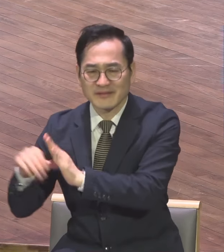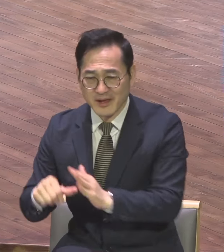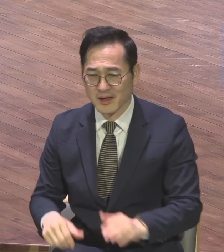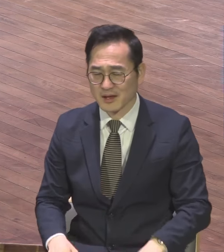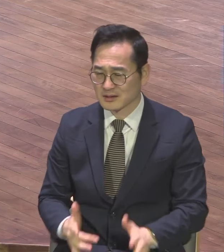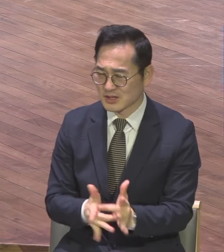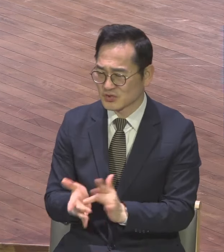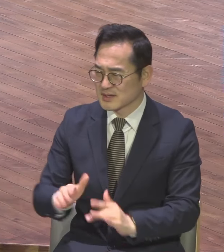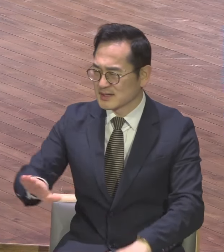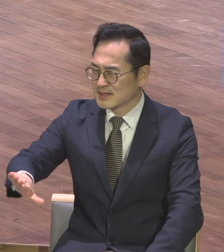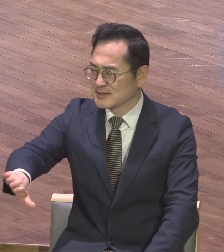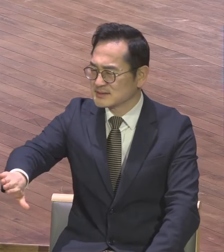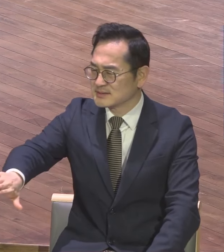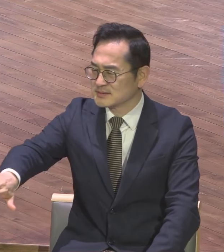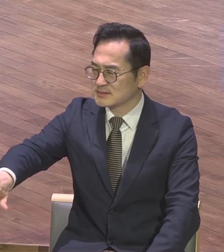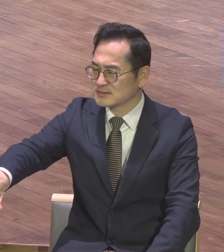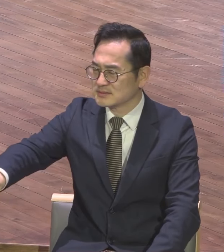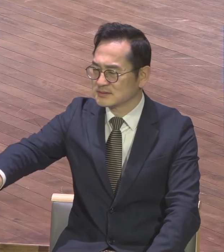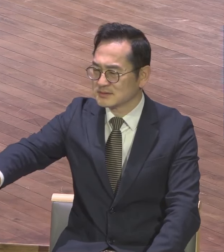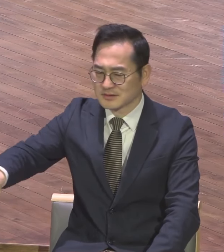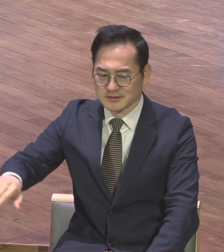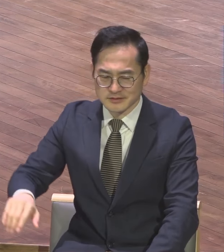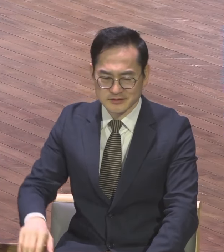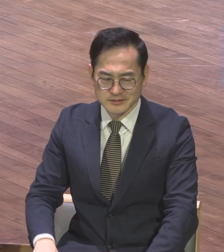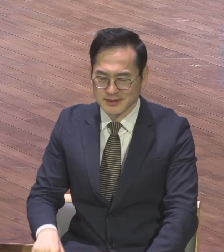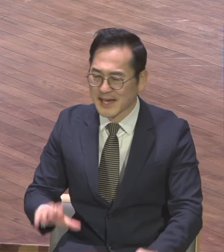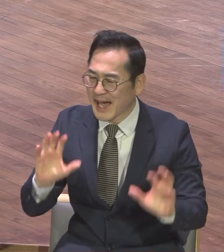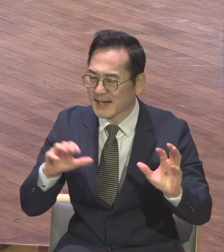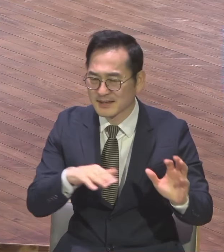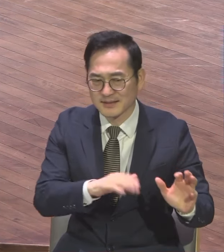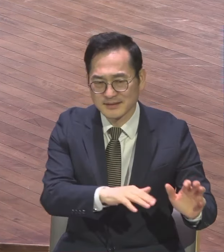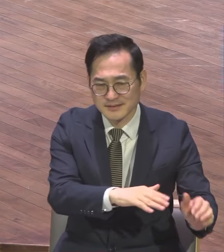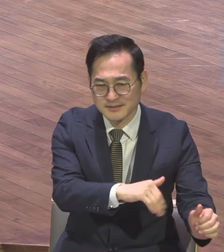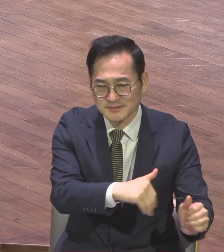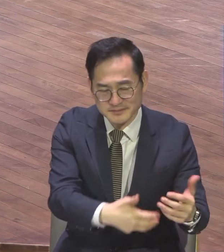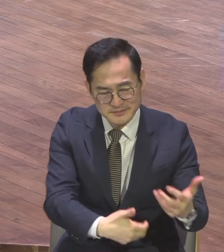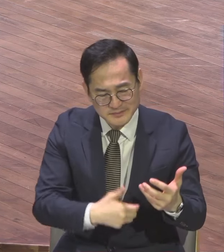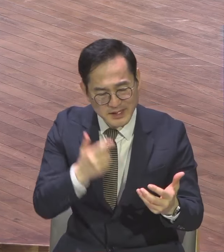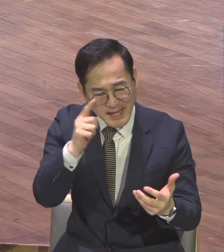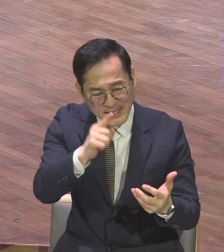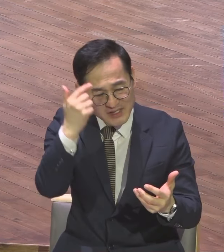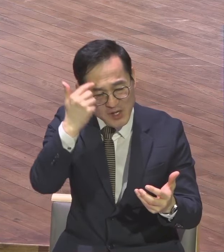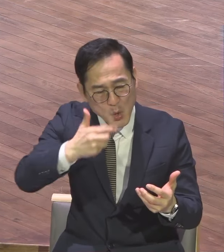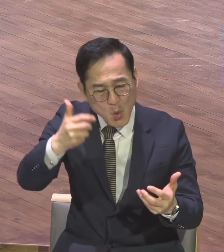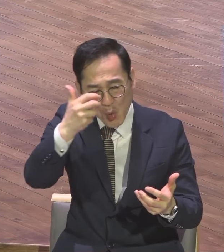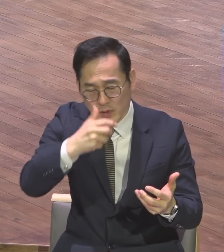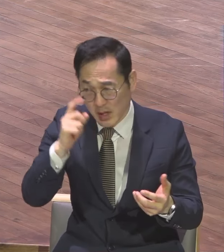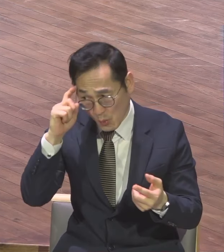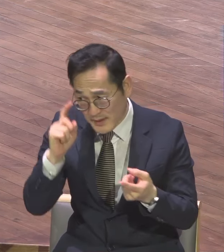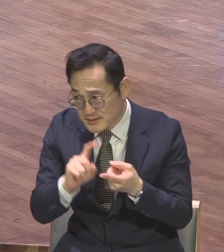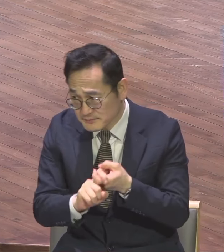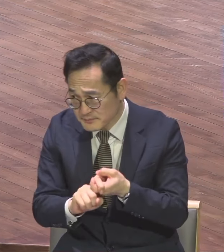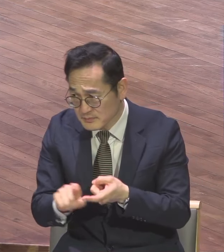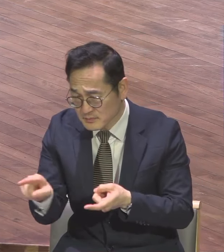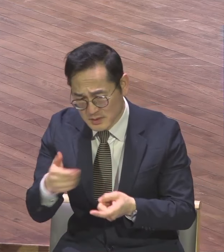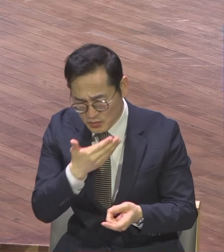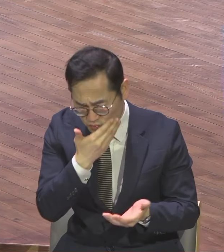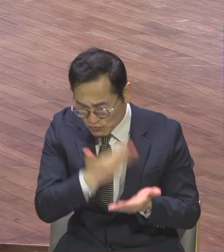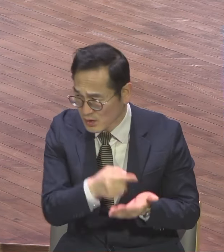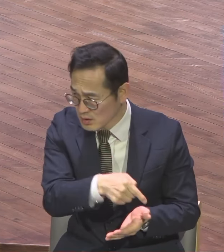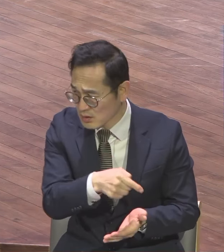예수님께서 그 한 어린 아이의 그 영혼, 한 영혼이 얼마나